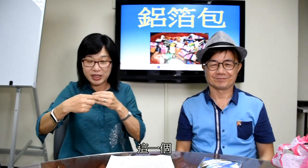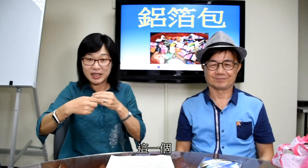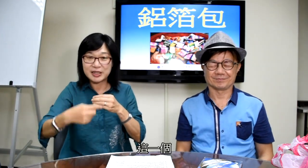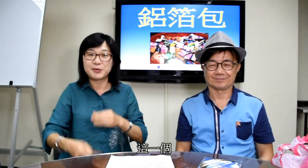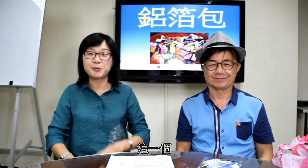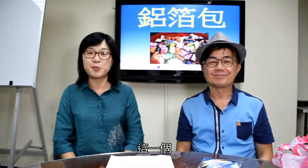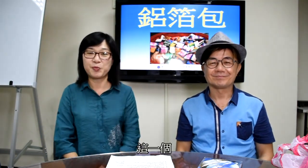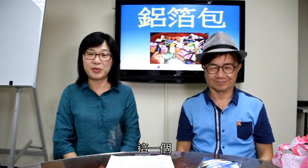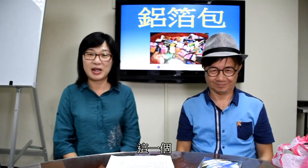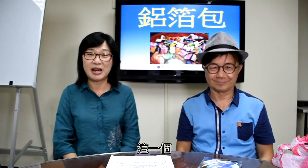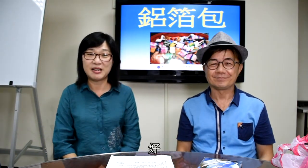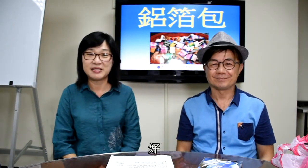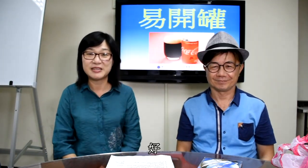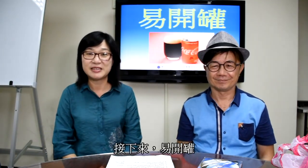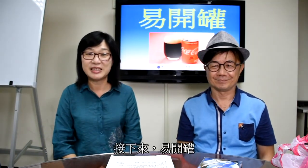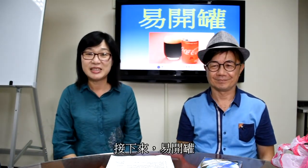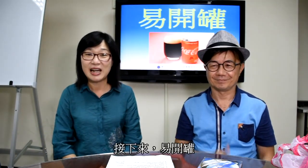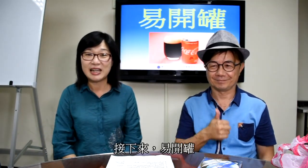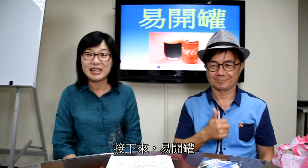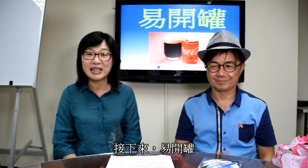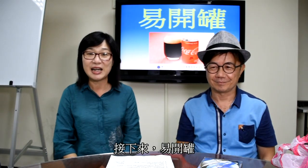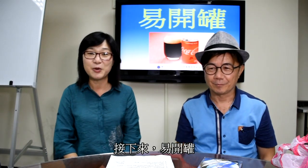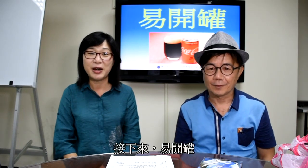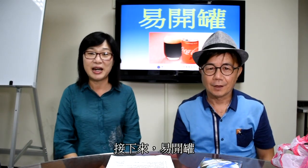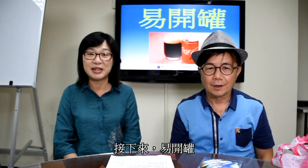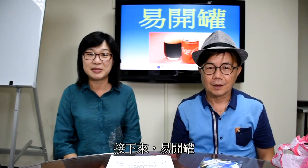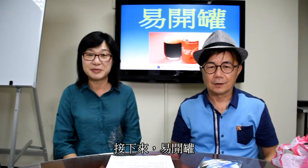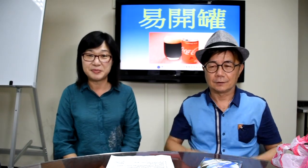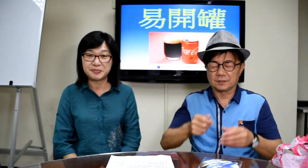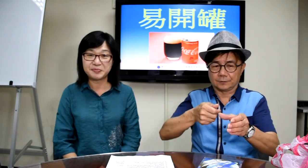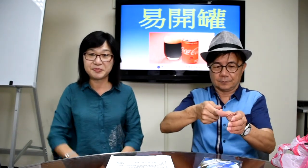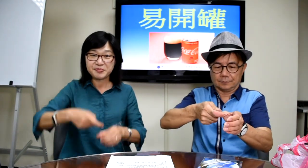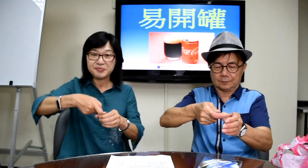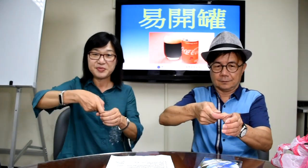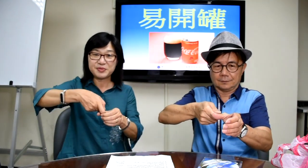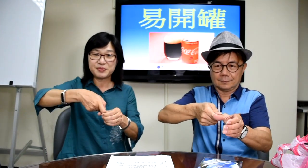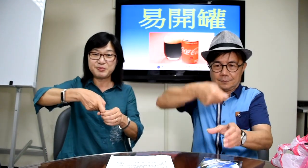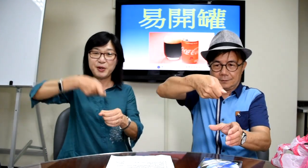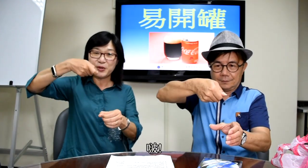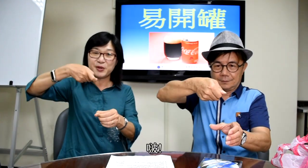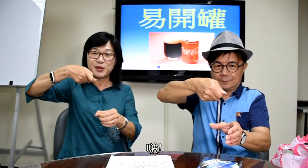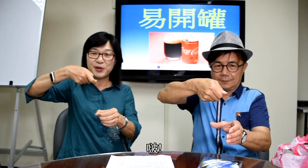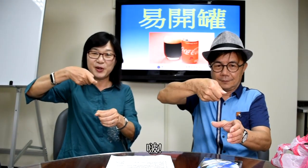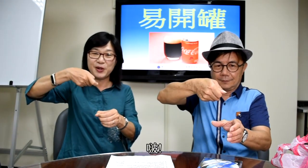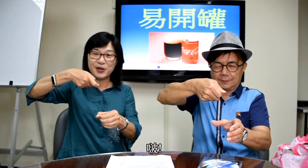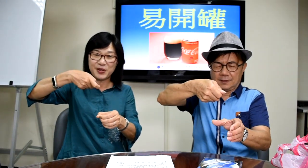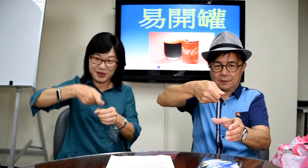一个。好，接下来易开罐，嘣，